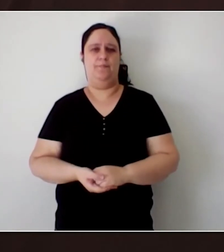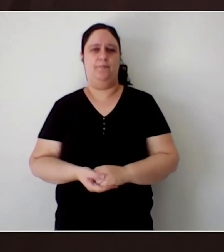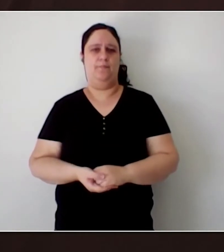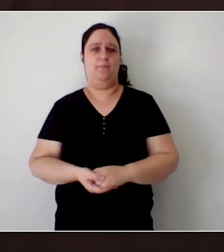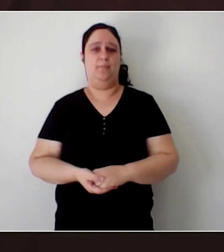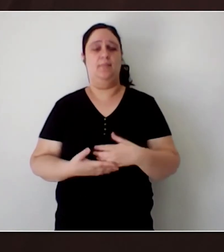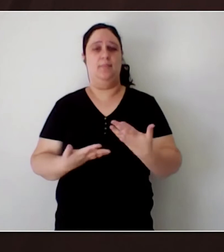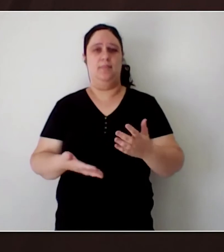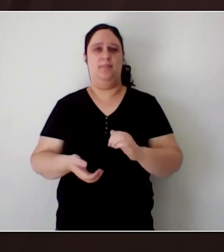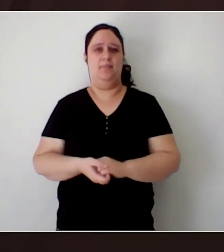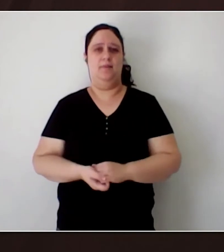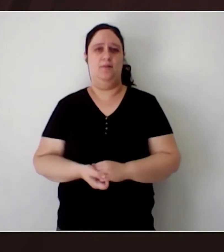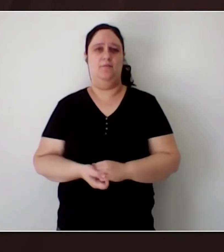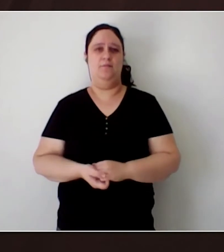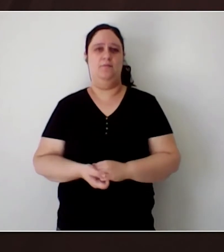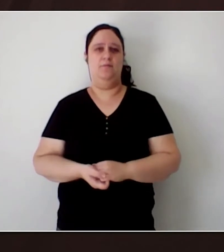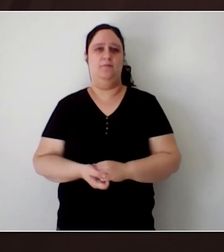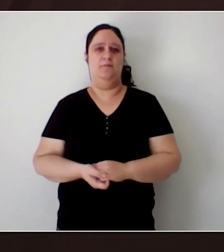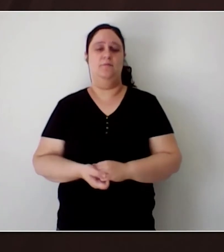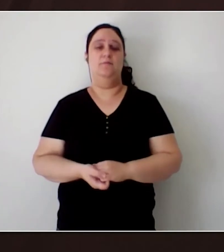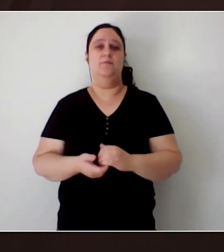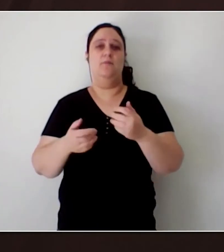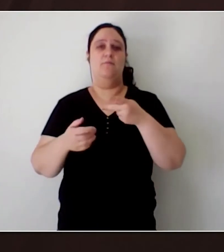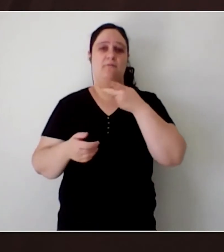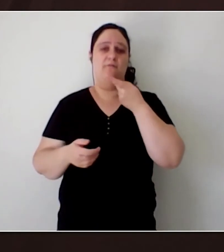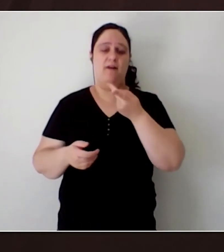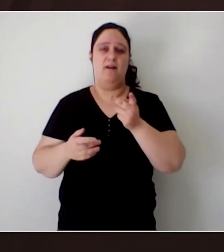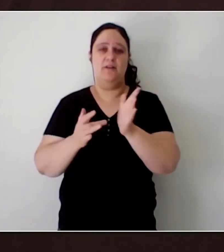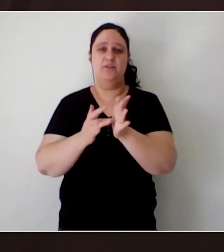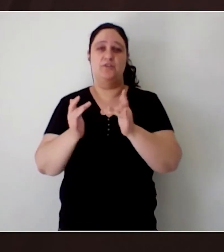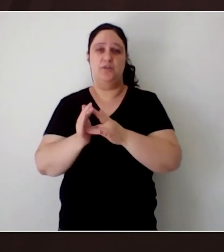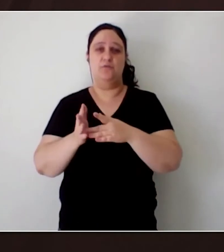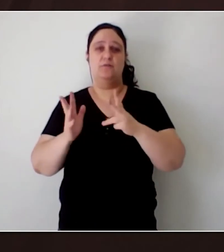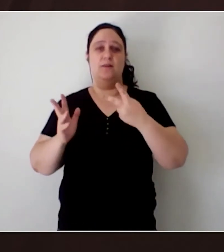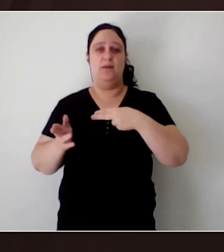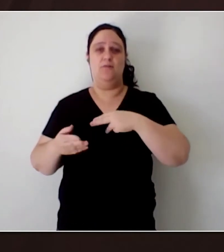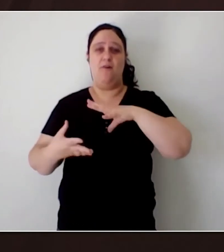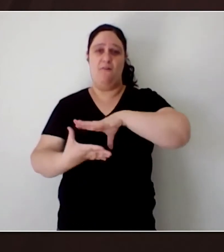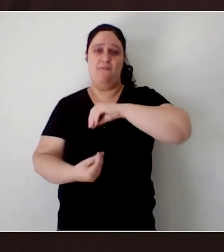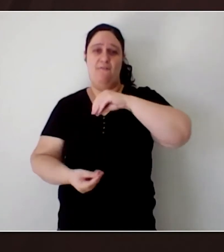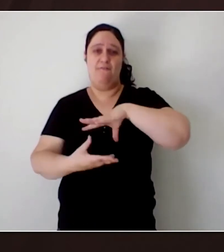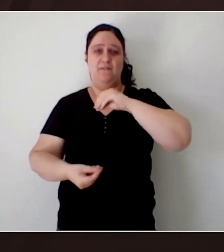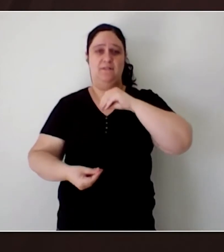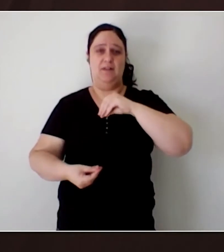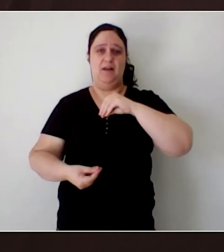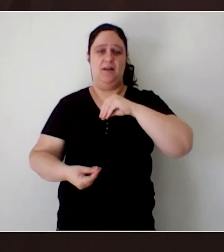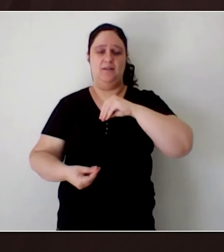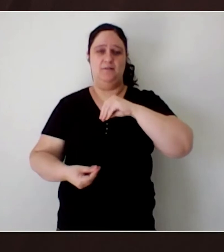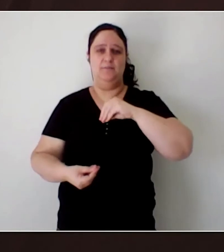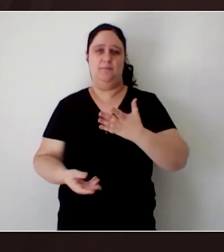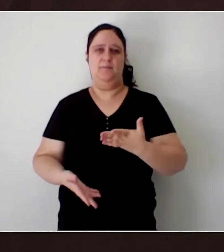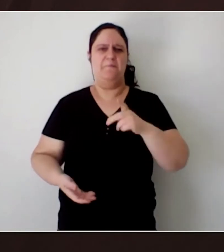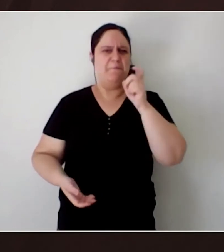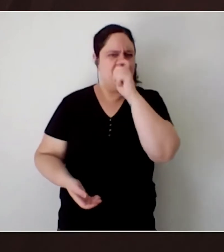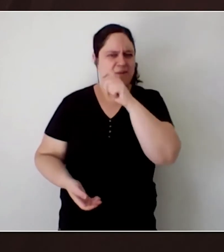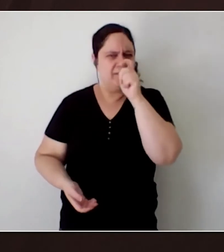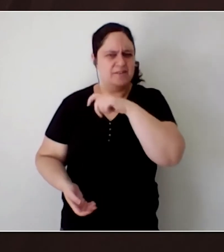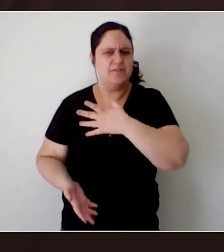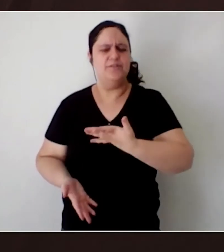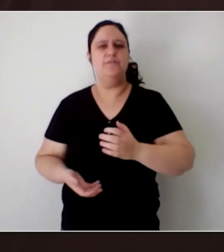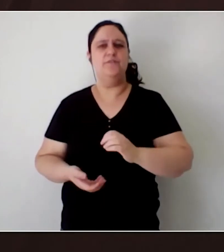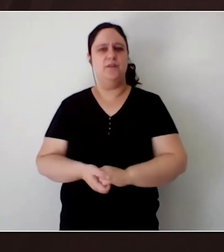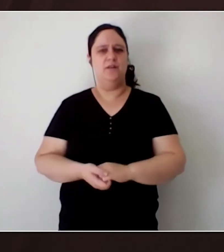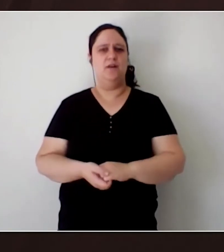Jesus veio como um fantasma, mas ele mesmo não vestiu da carne. Irmãos, é mentira. Se Jesus não veio em